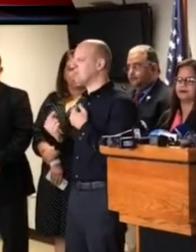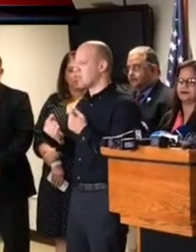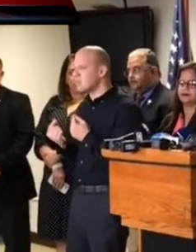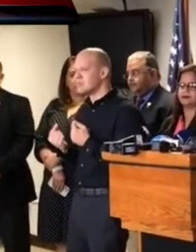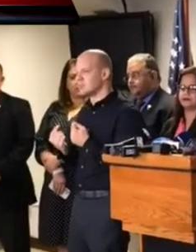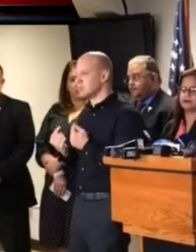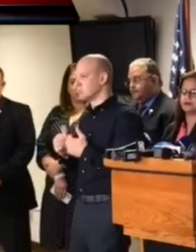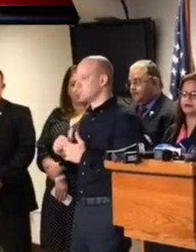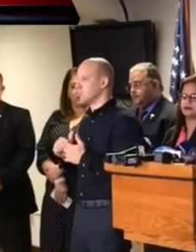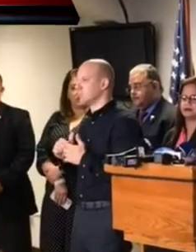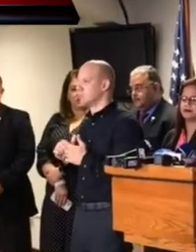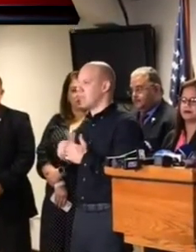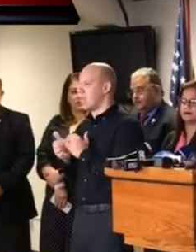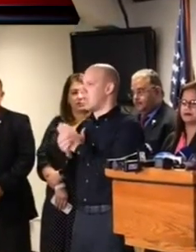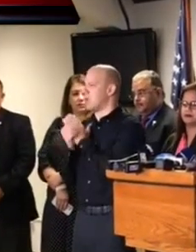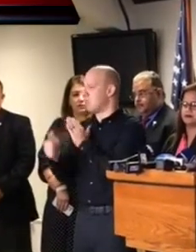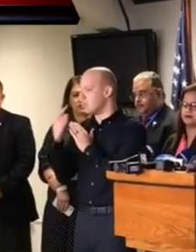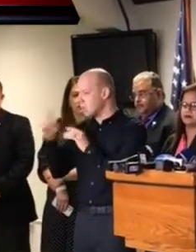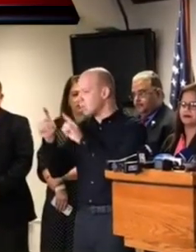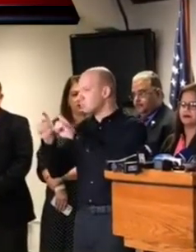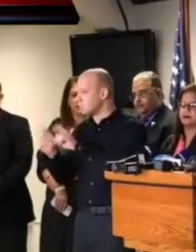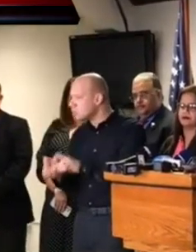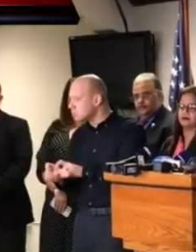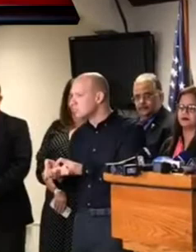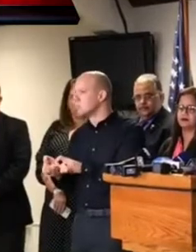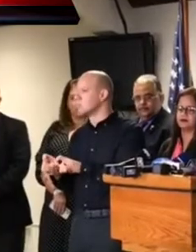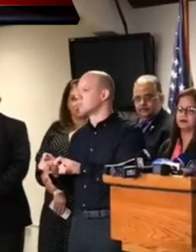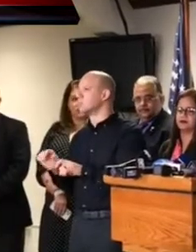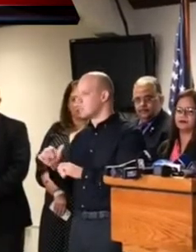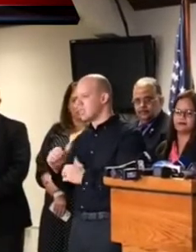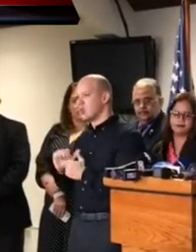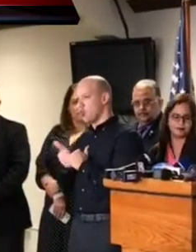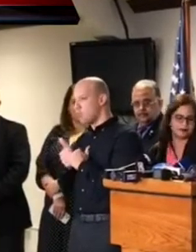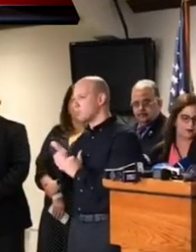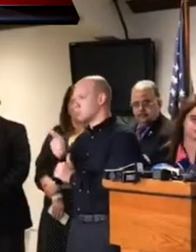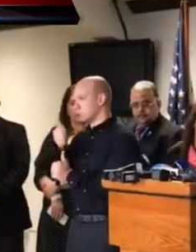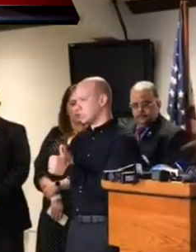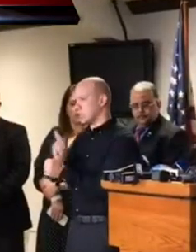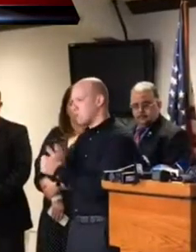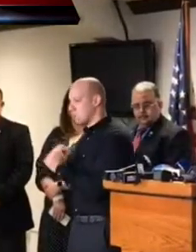capacidad para hacer la prueba y de la prevención individual, doctora.